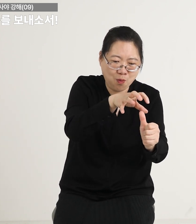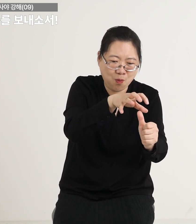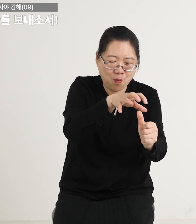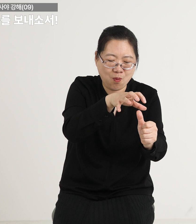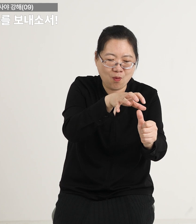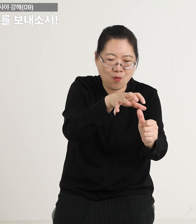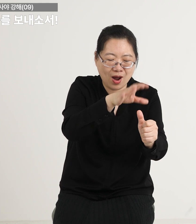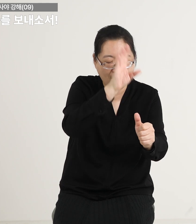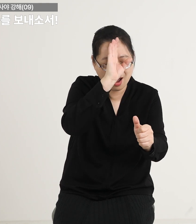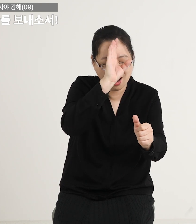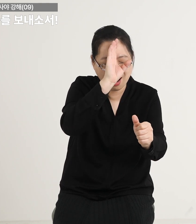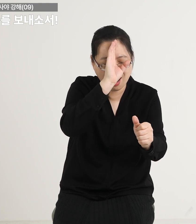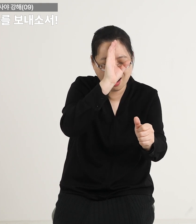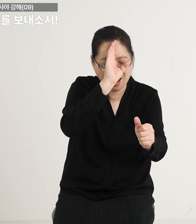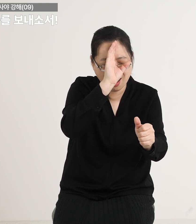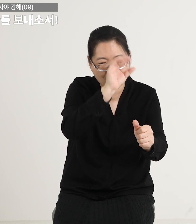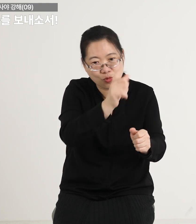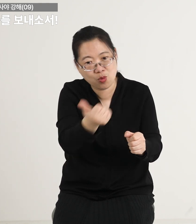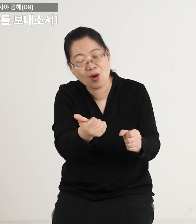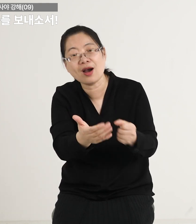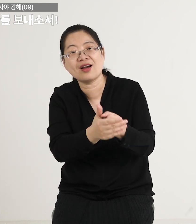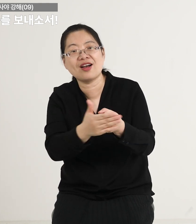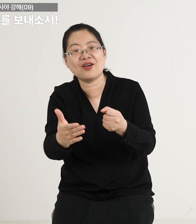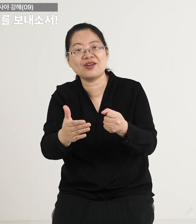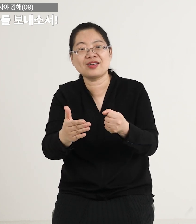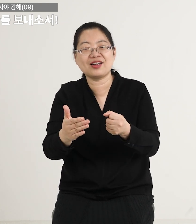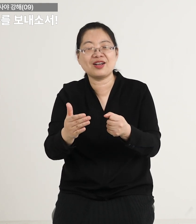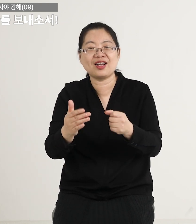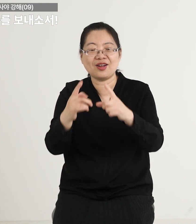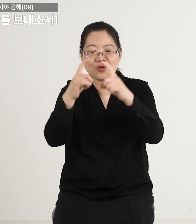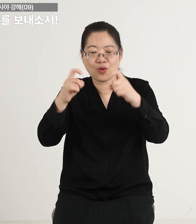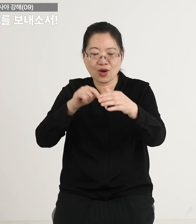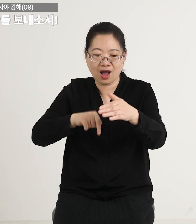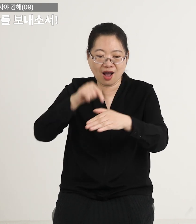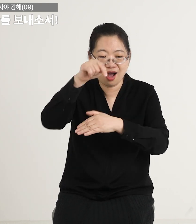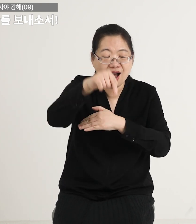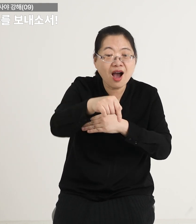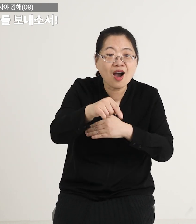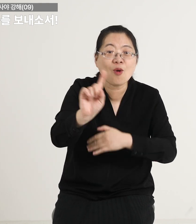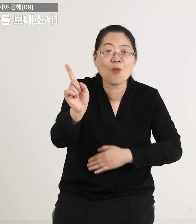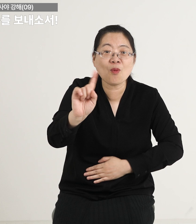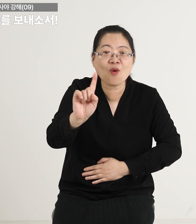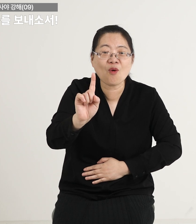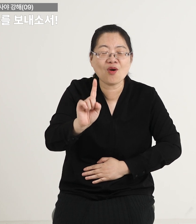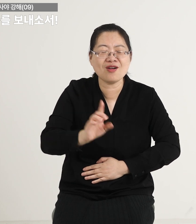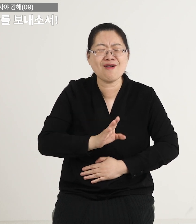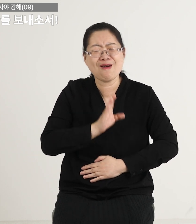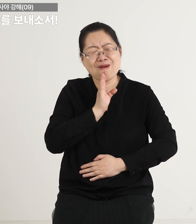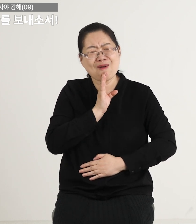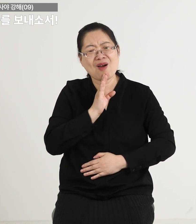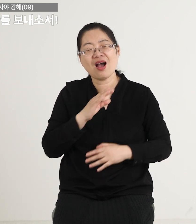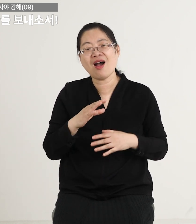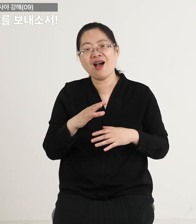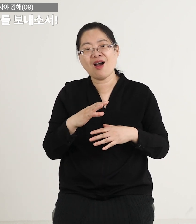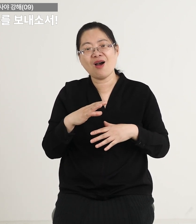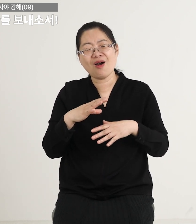죽었으니 궁궐 안팎으로 얼마나 무섭고